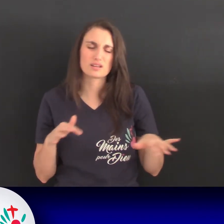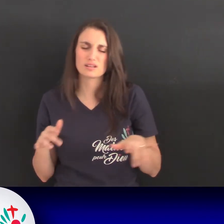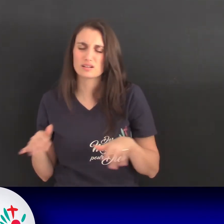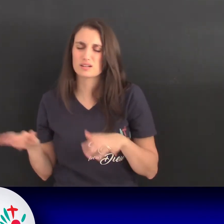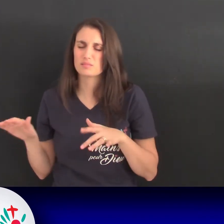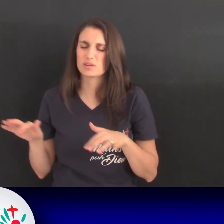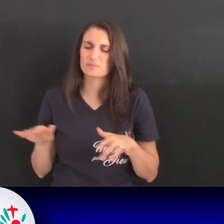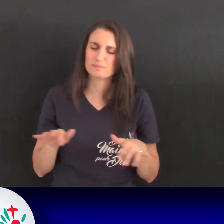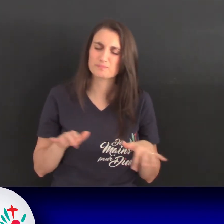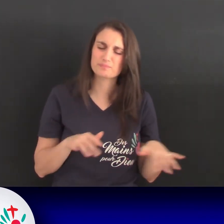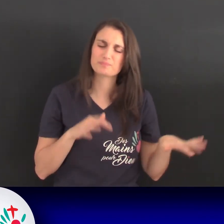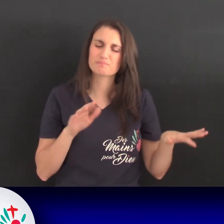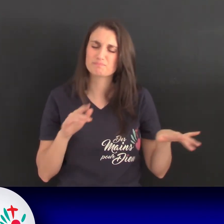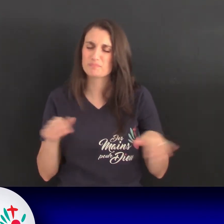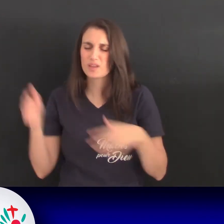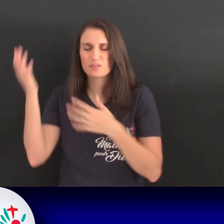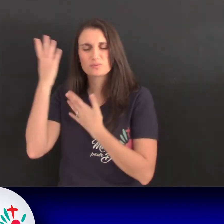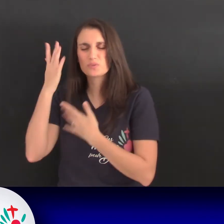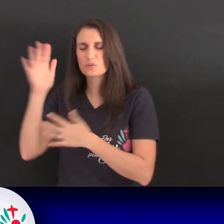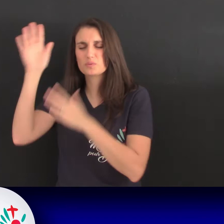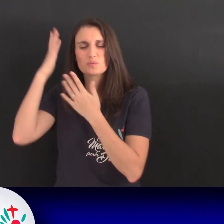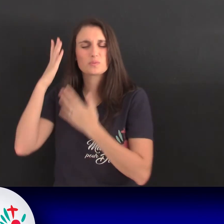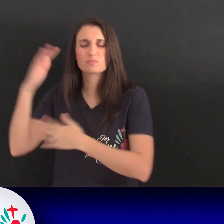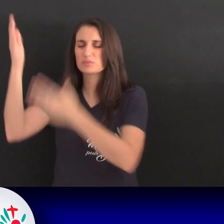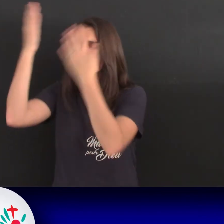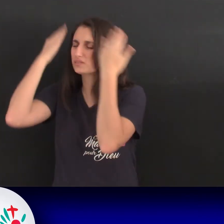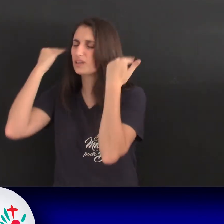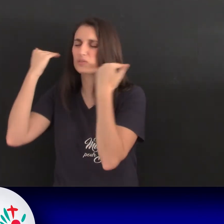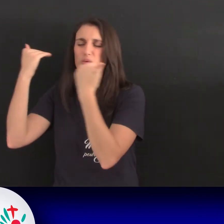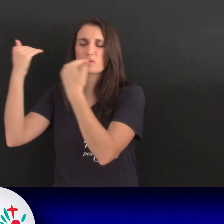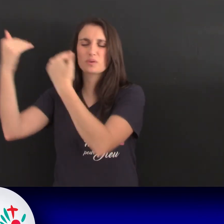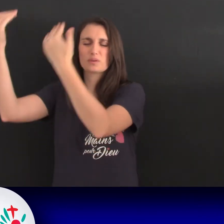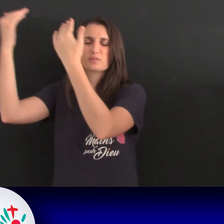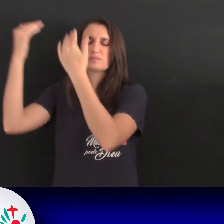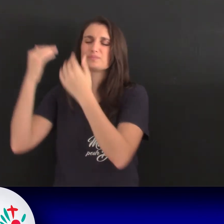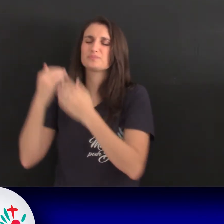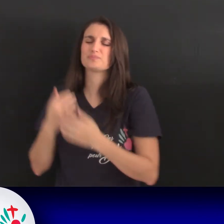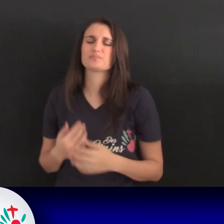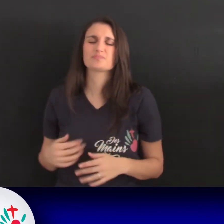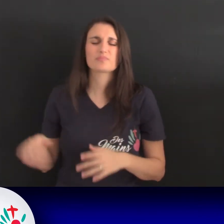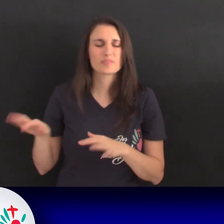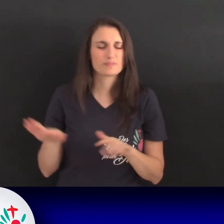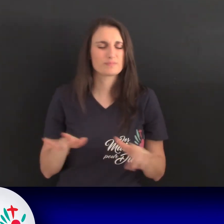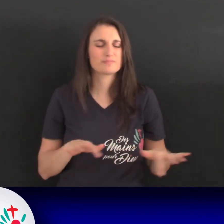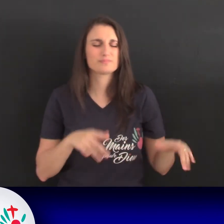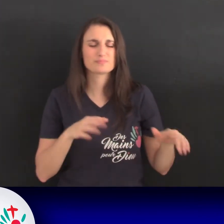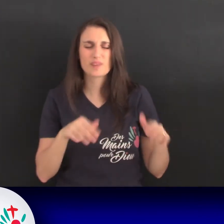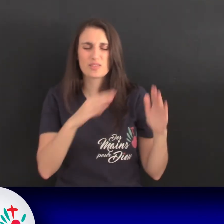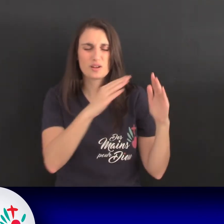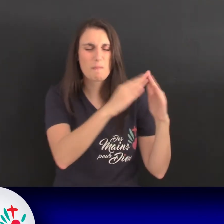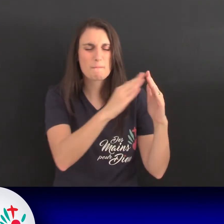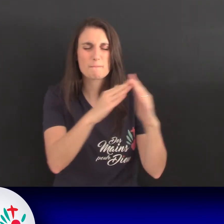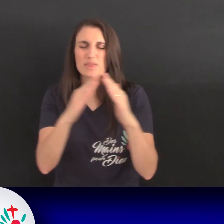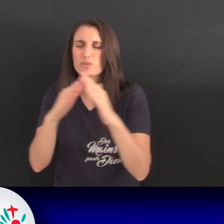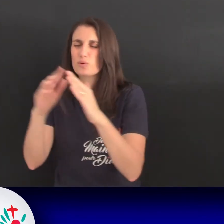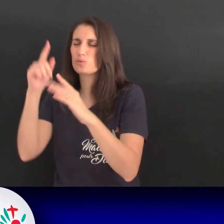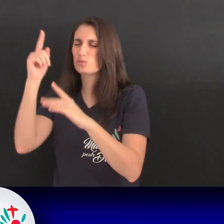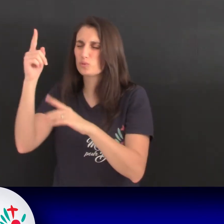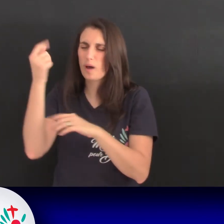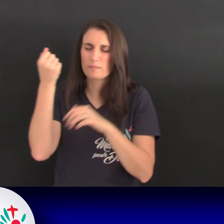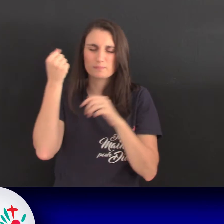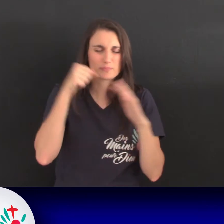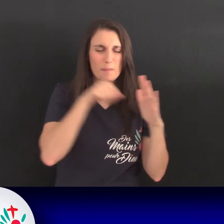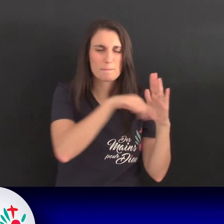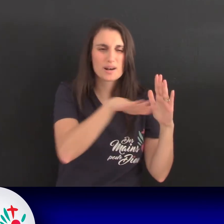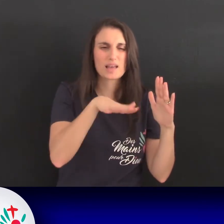Te louons, t'adorons. Prends place dans nos maisons, prends place dans nos familles,